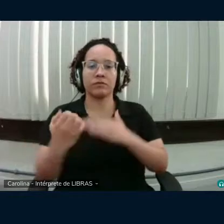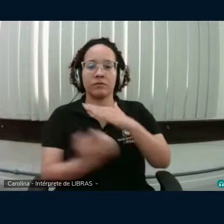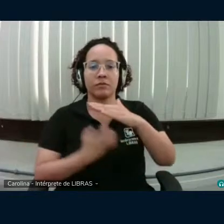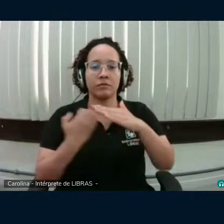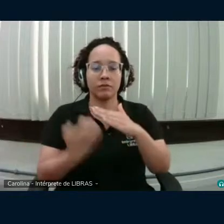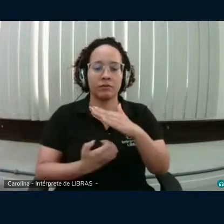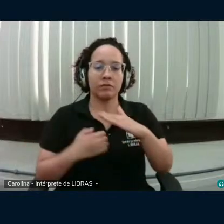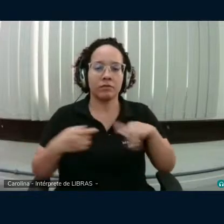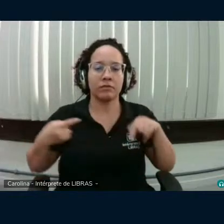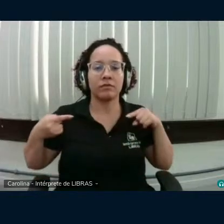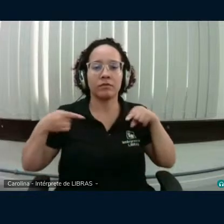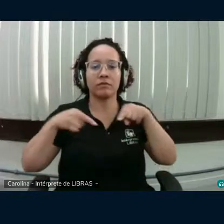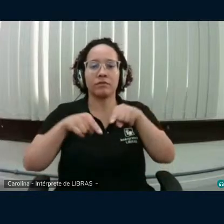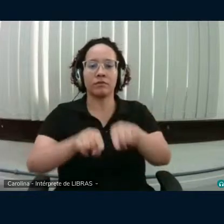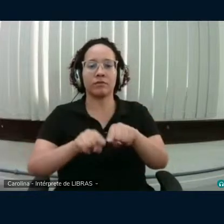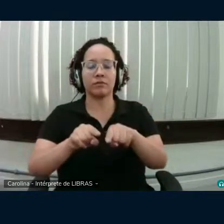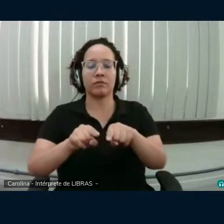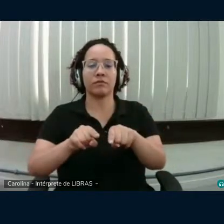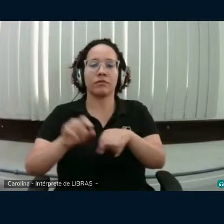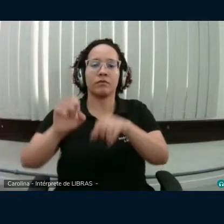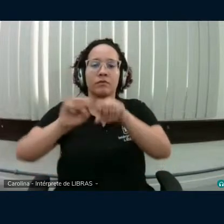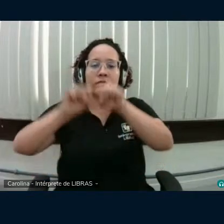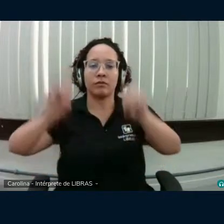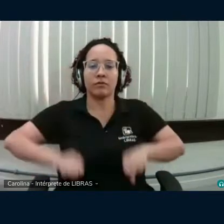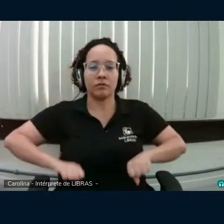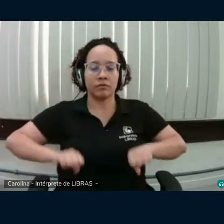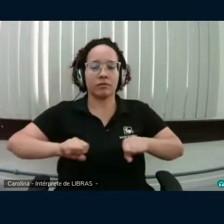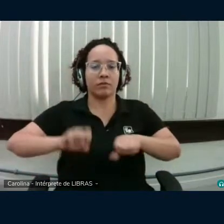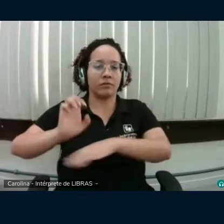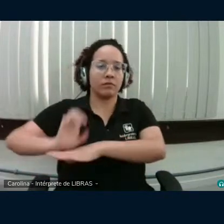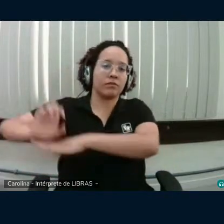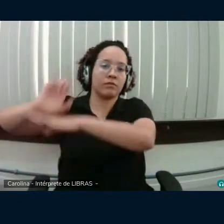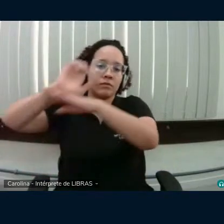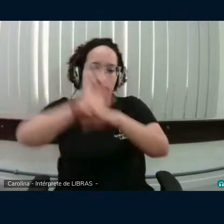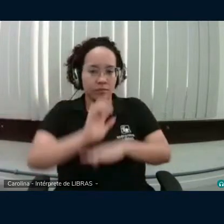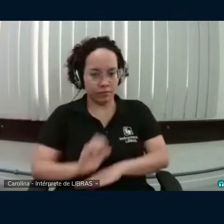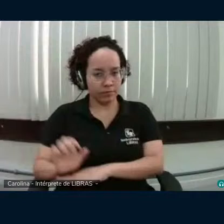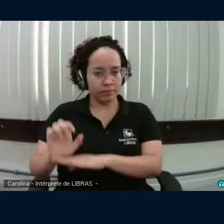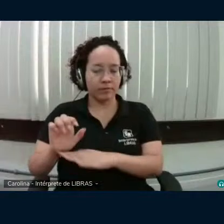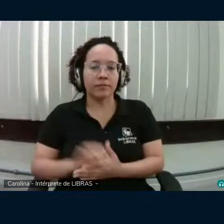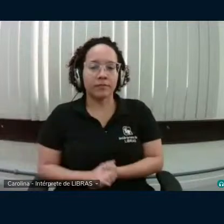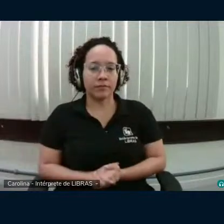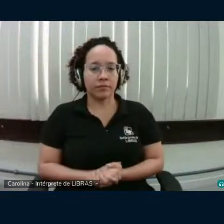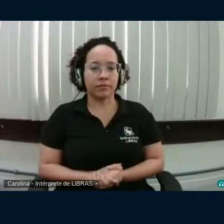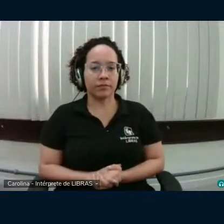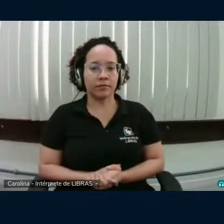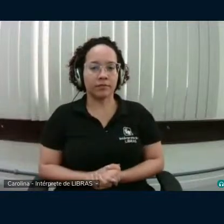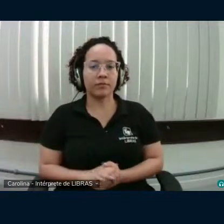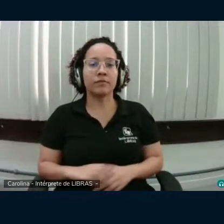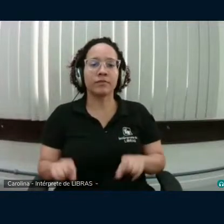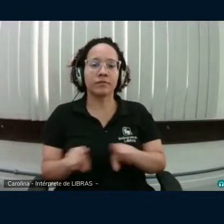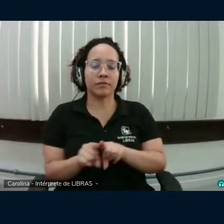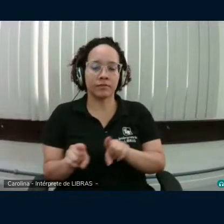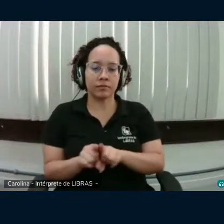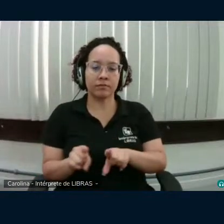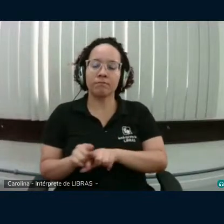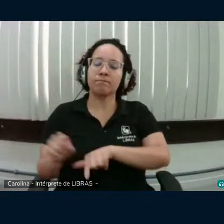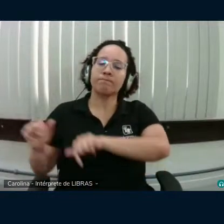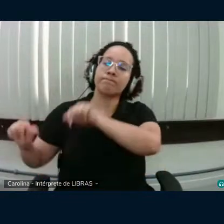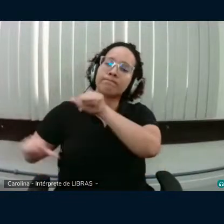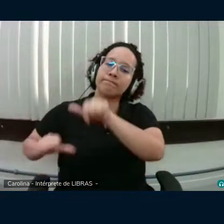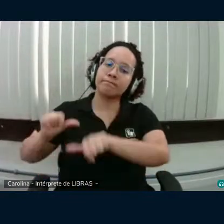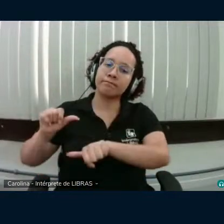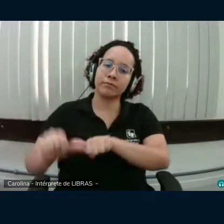ensino médio integrado das escolas estaduais? E, por fim, é possível reformular o novo ensino